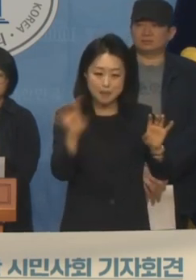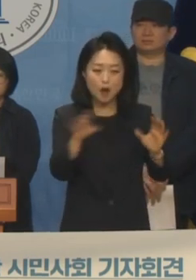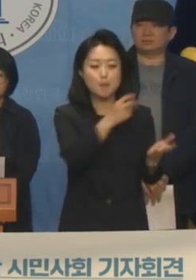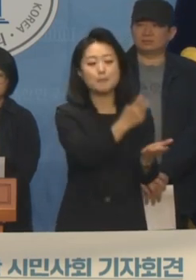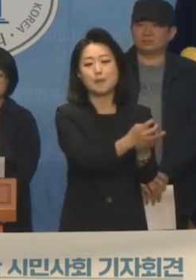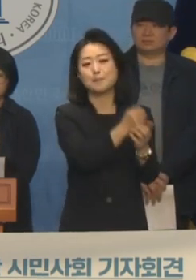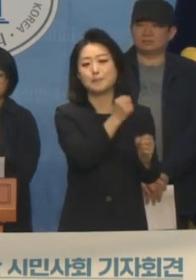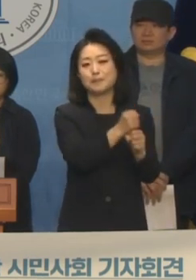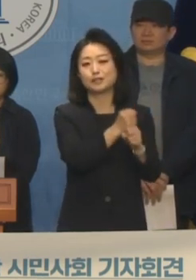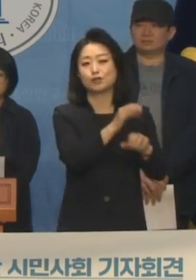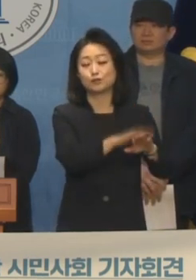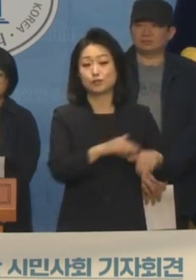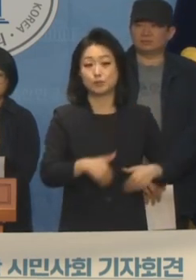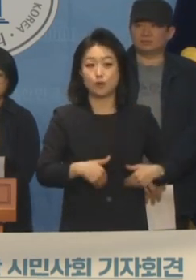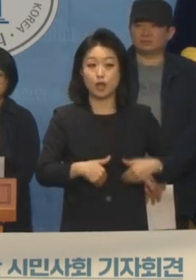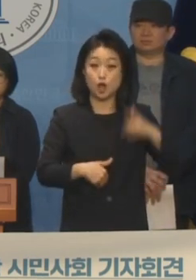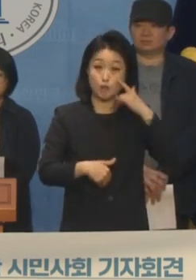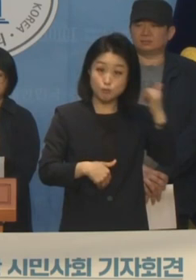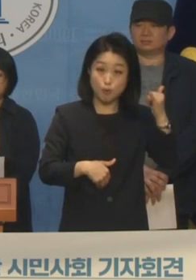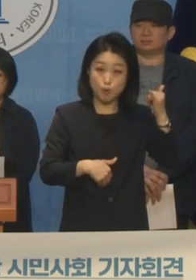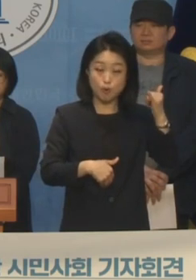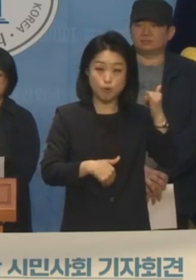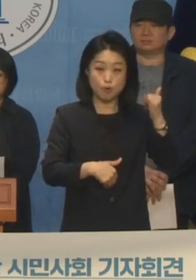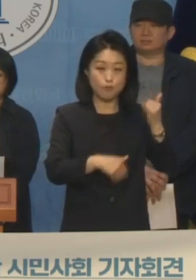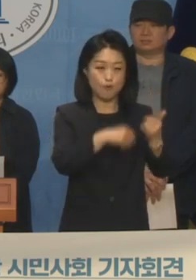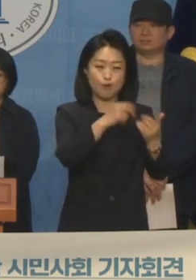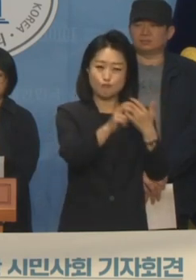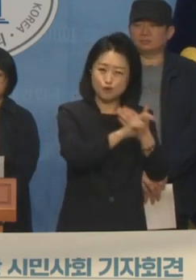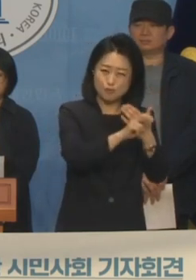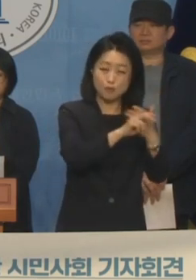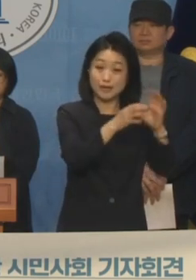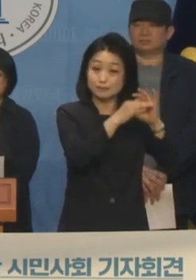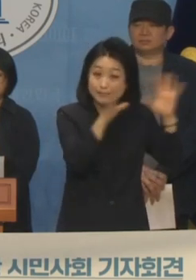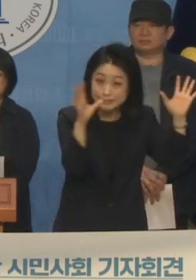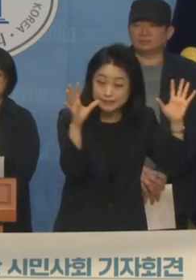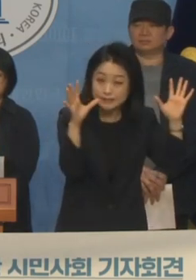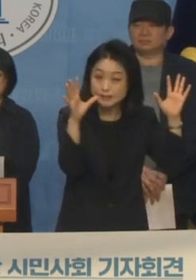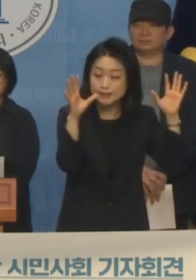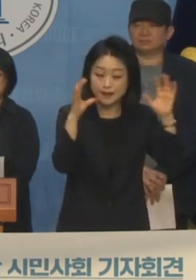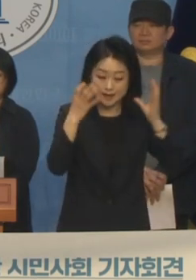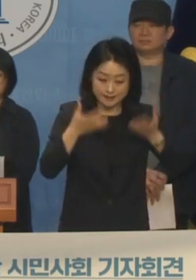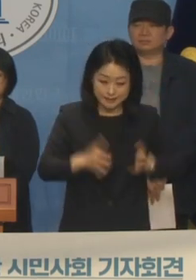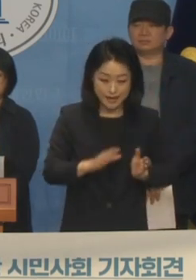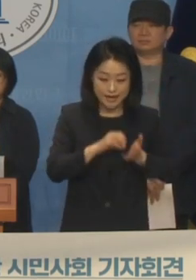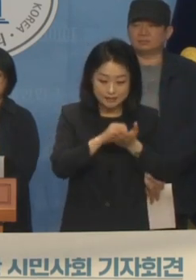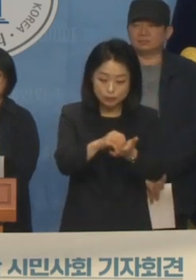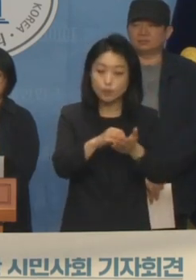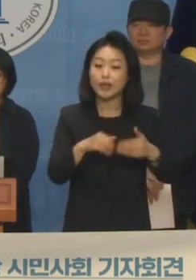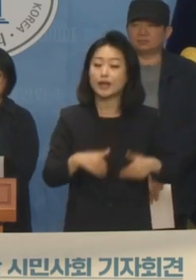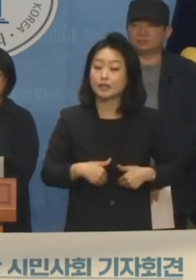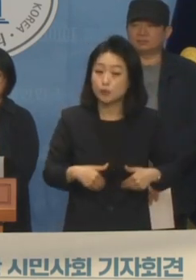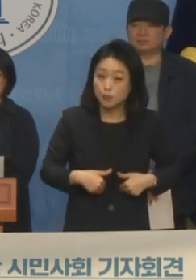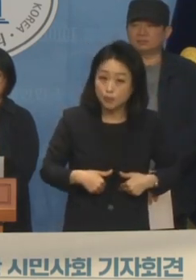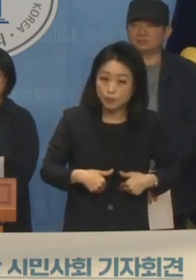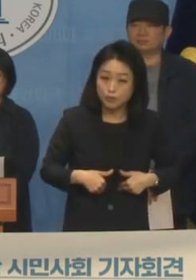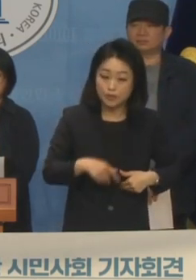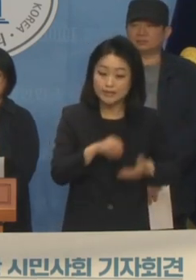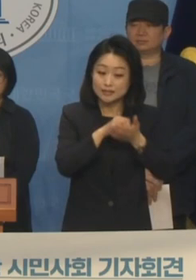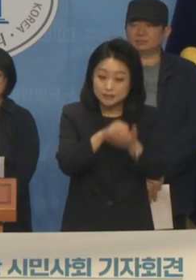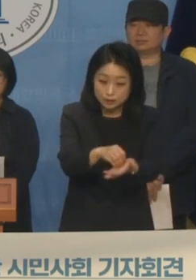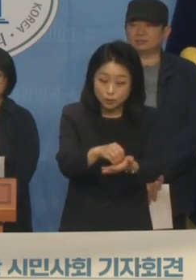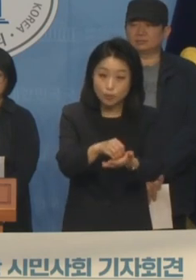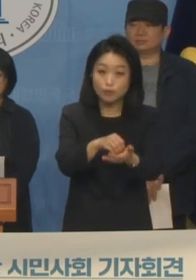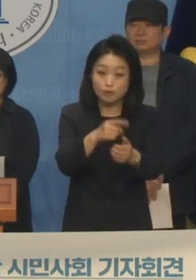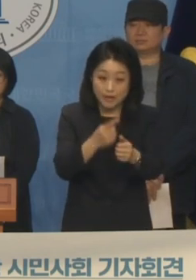이유입니다. 부모의 체류 자격에 관계없이 출생 등록이 가능해야 하고 출생 등록으로 인한